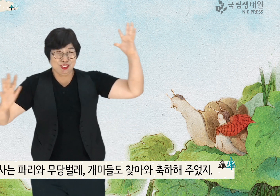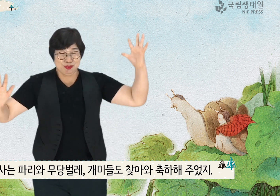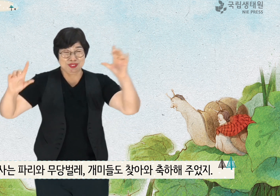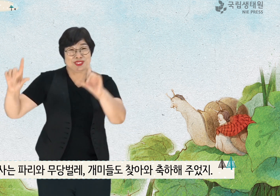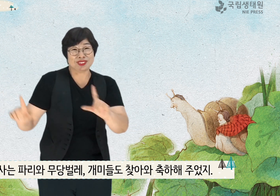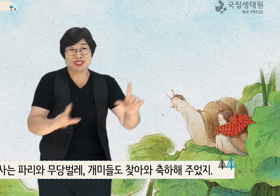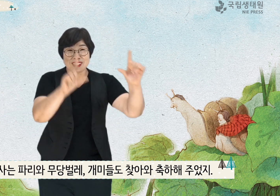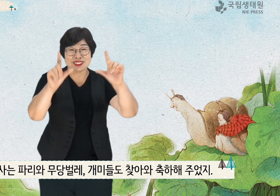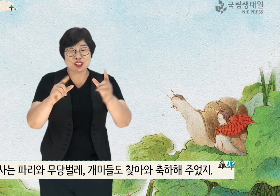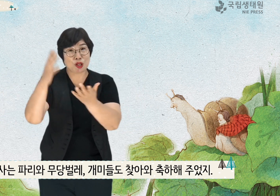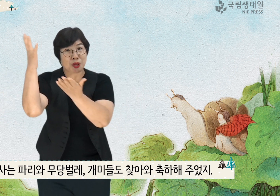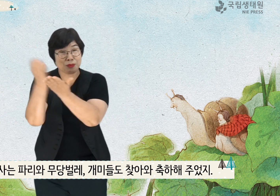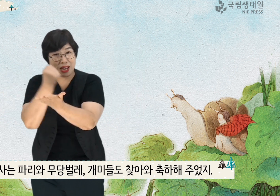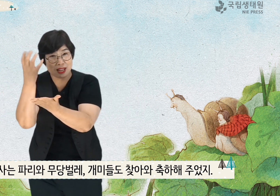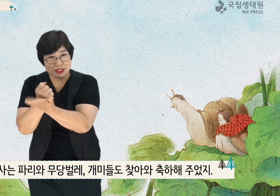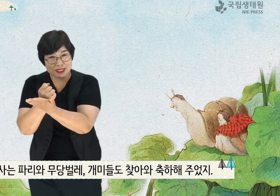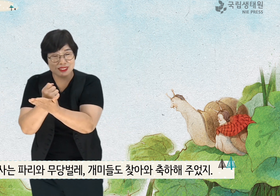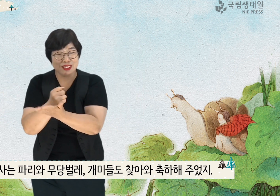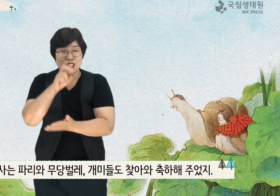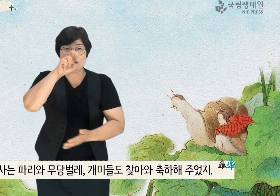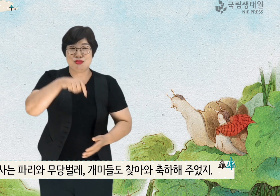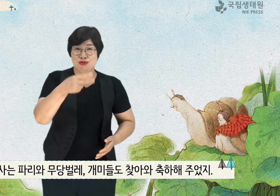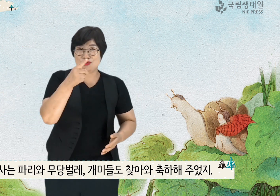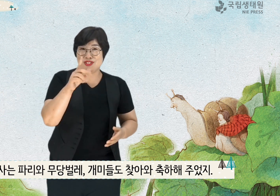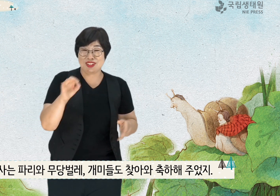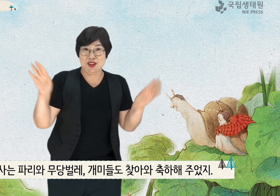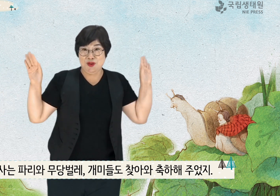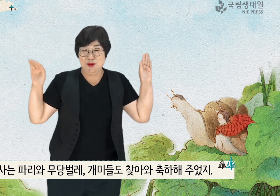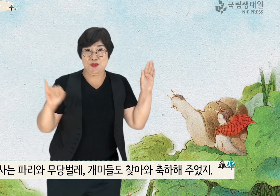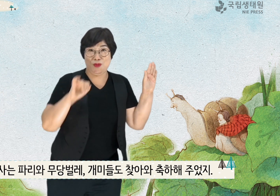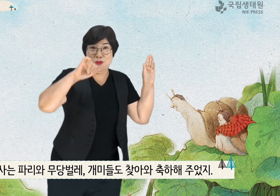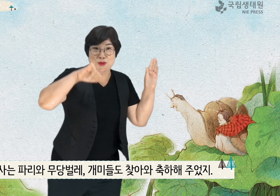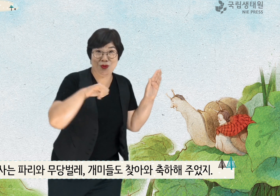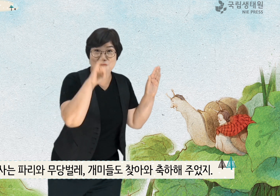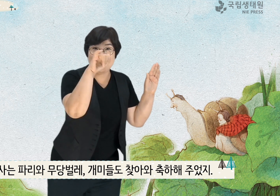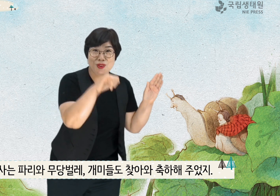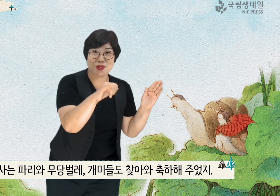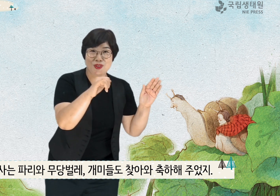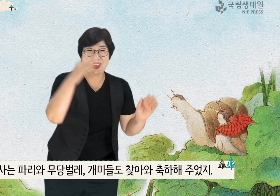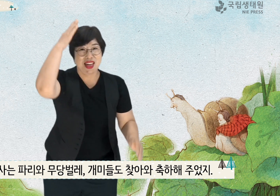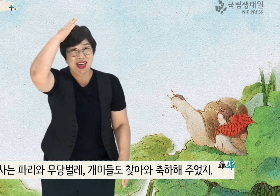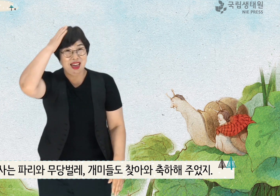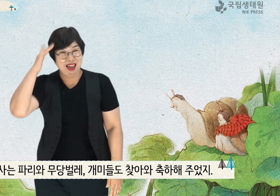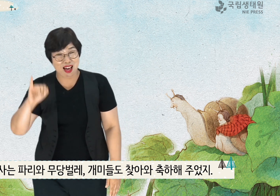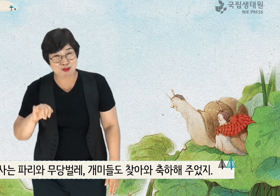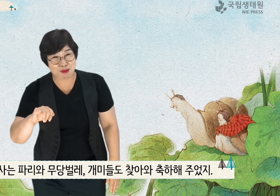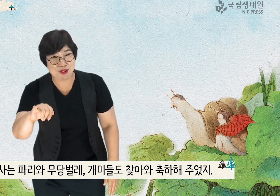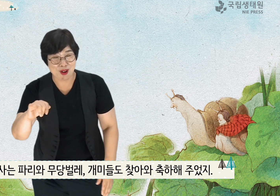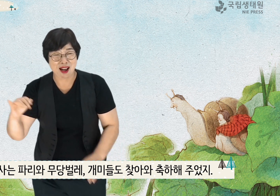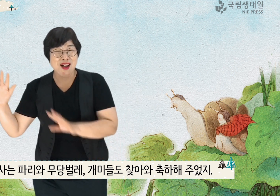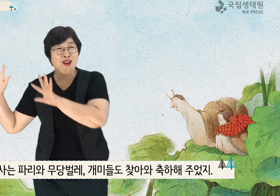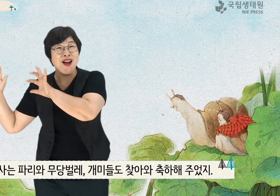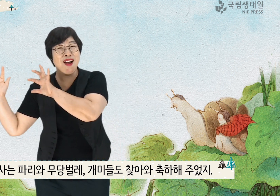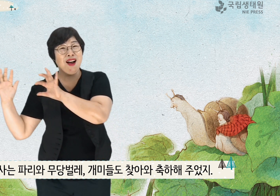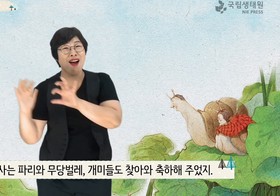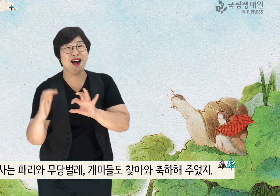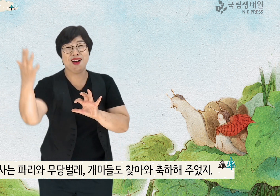숲에 사는 파리와 무당벌레, 개미들도 찾아와 축하해 주었지.